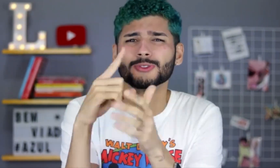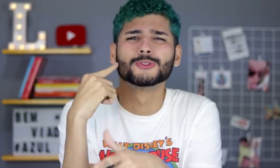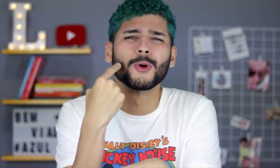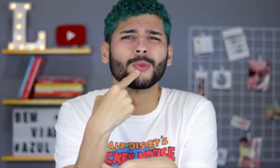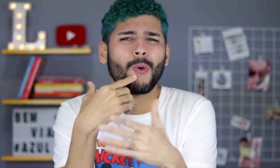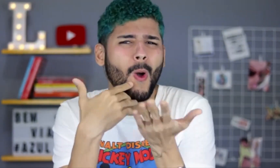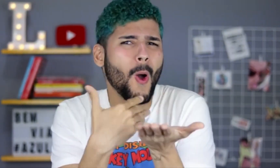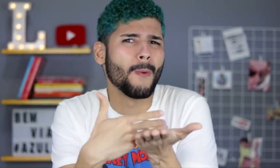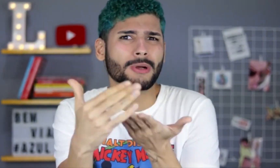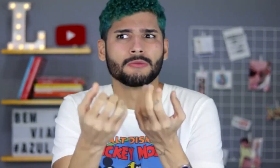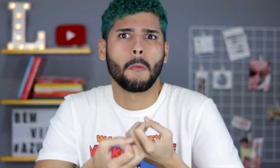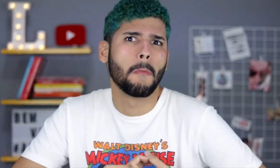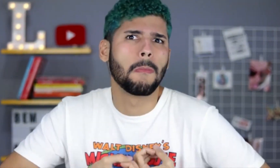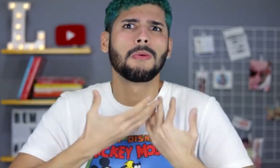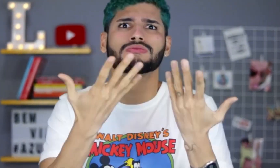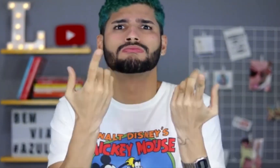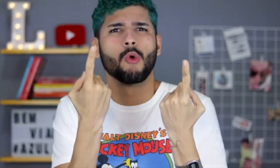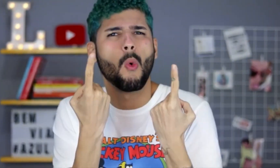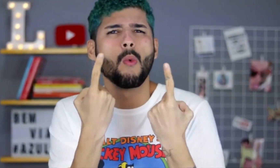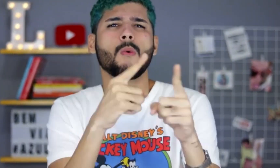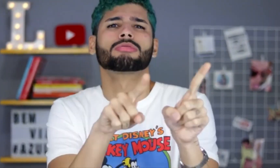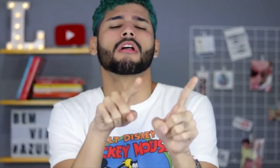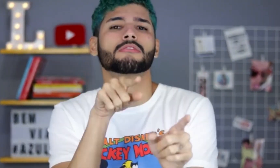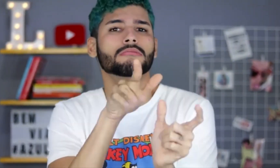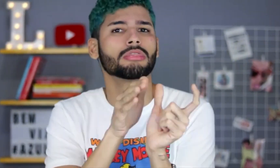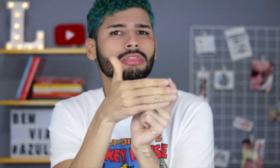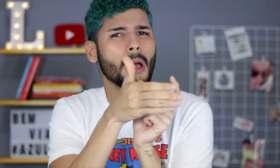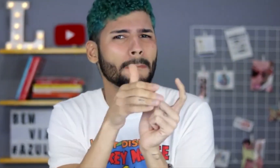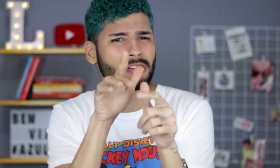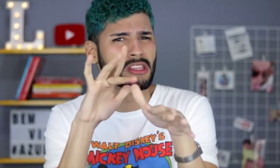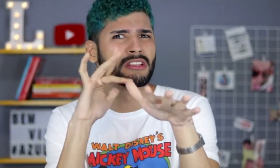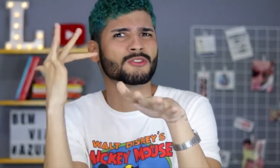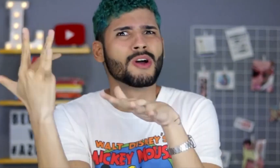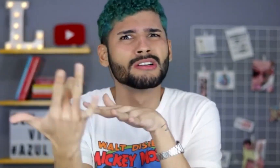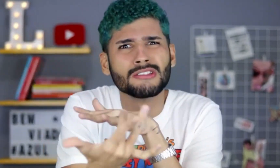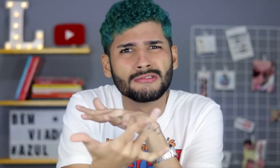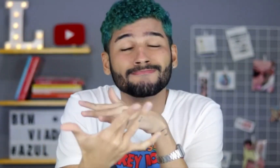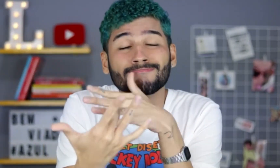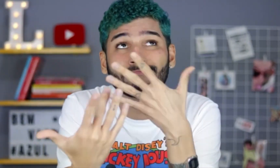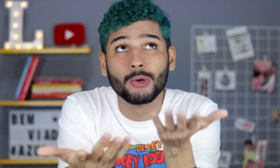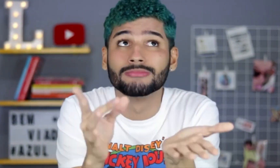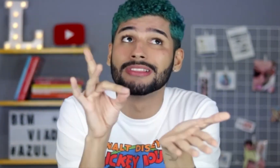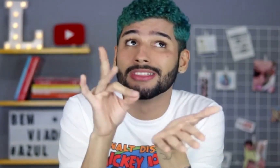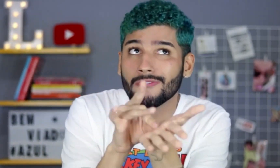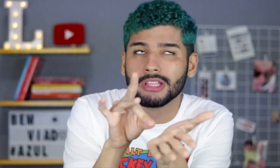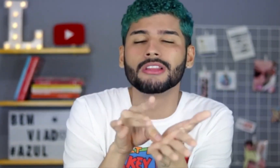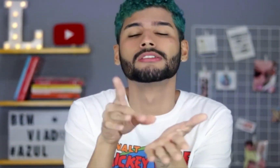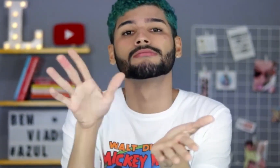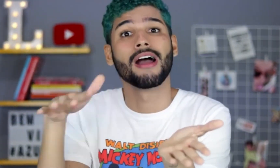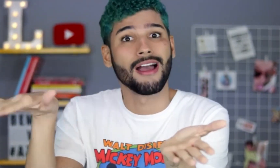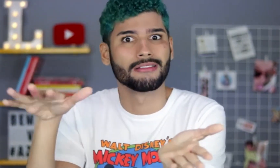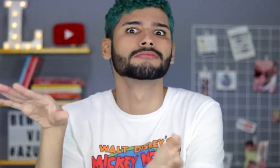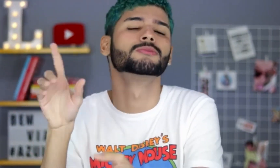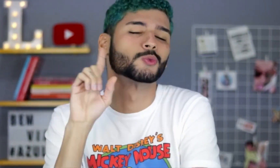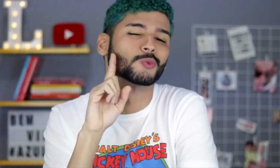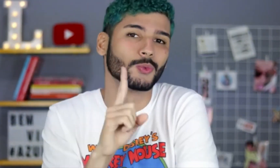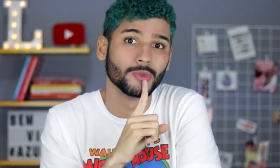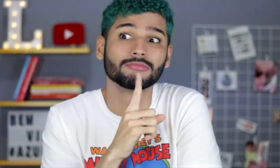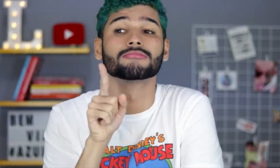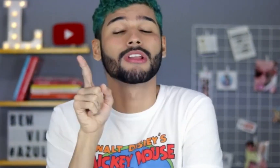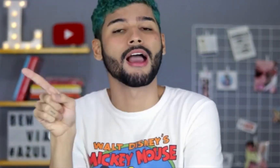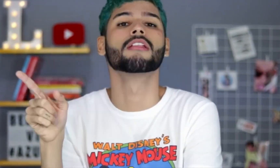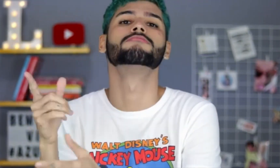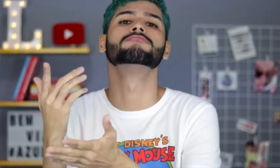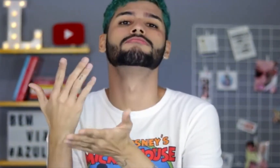porque a comunidade surda se manifestou contra esses treinos nas redes sociais bom